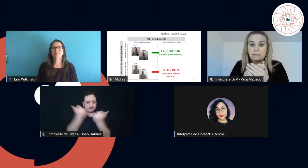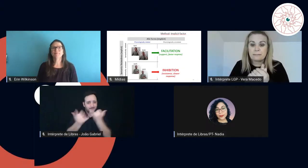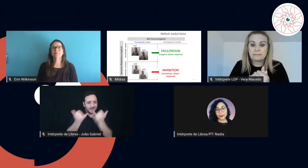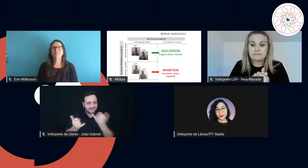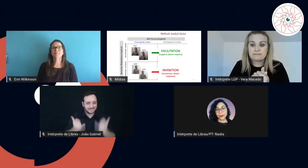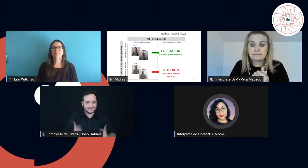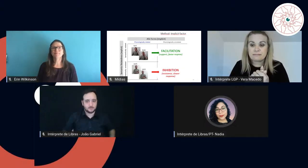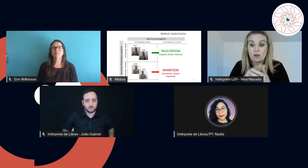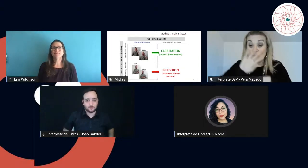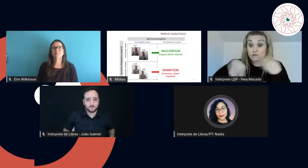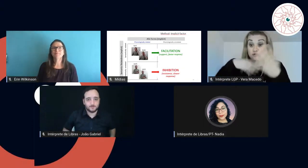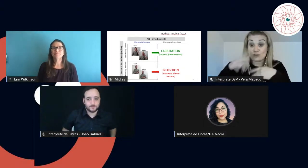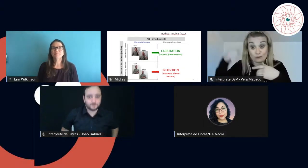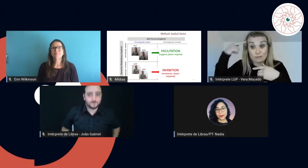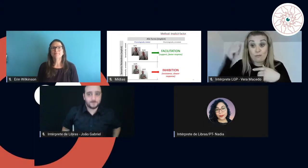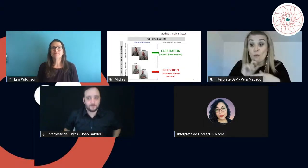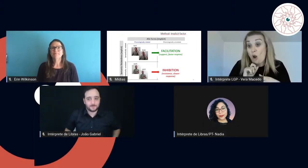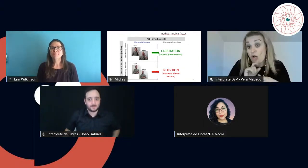certa